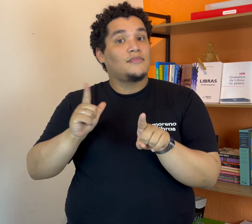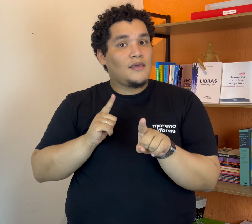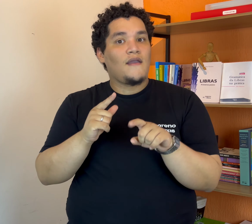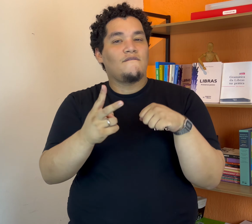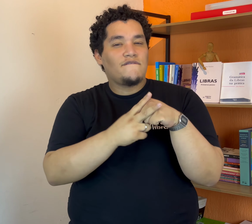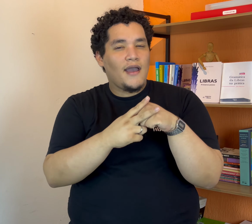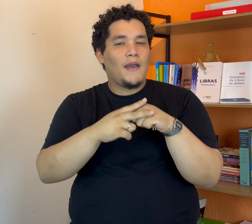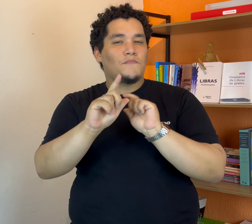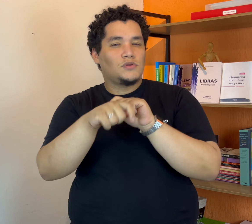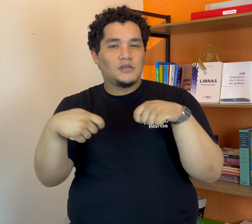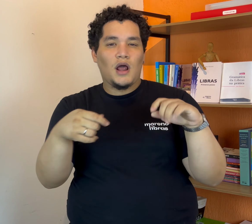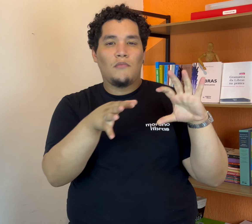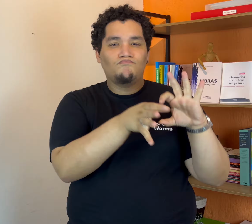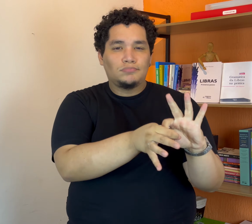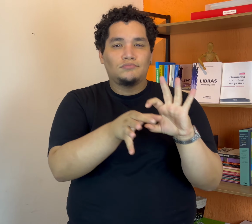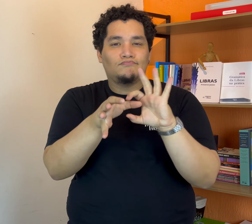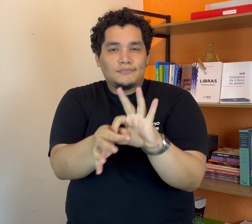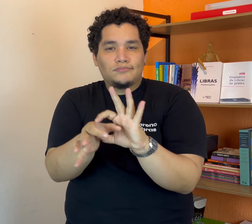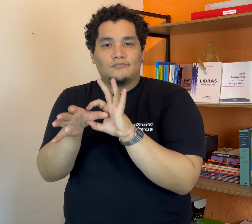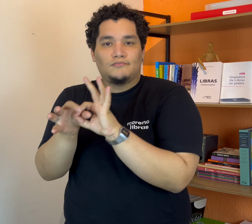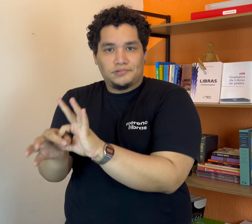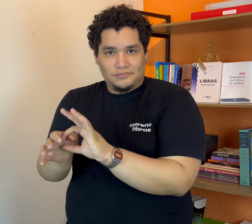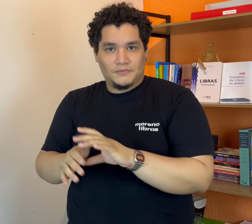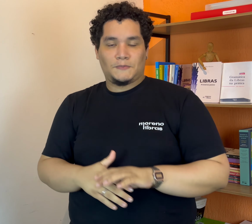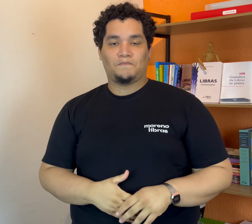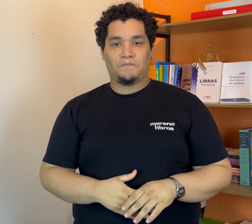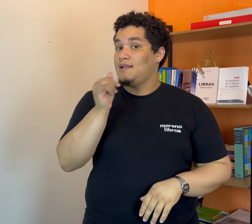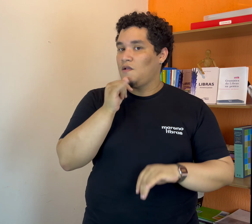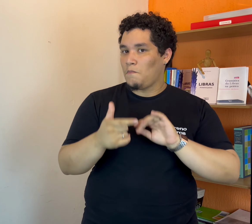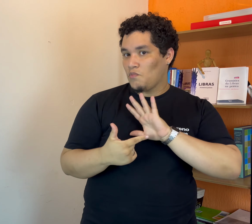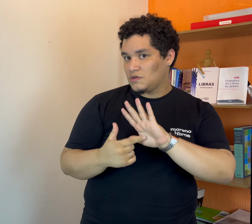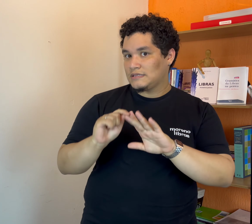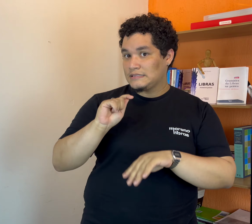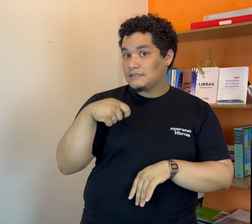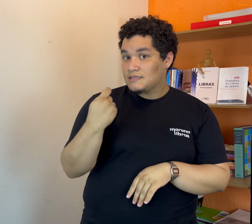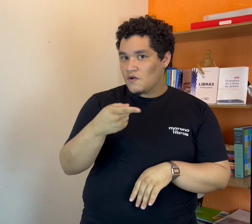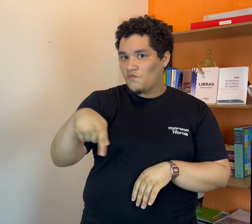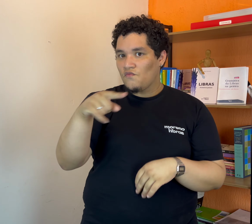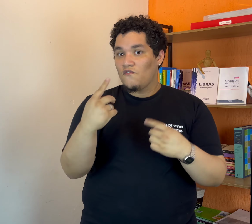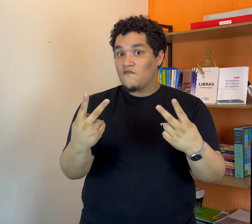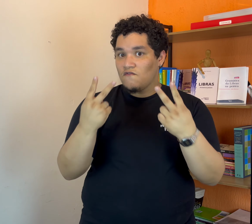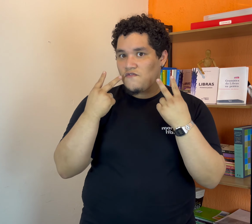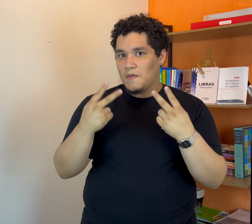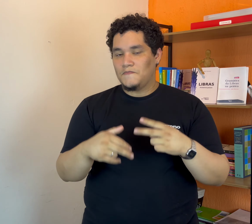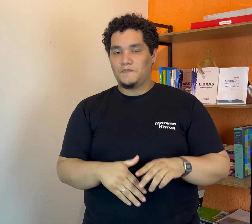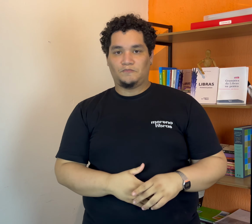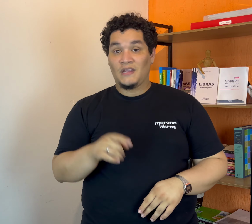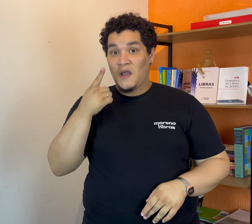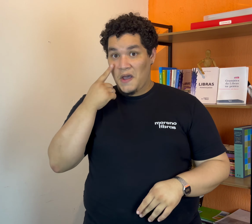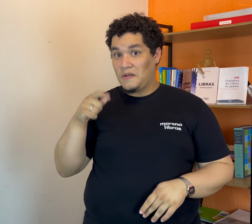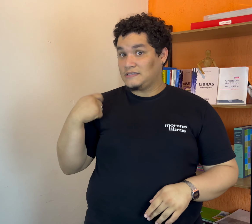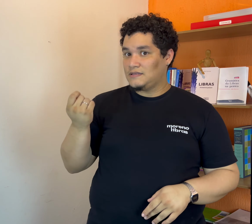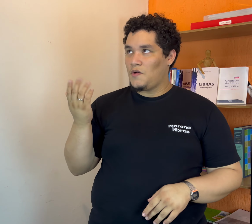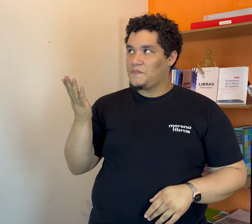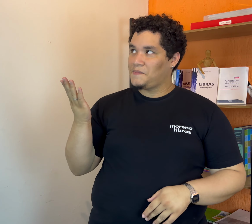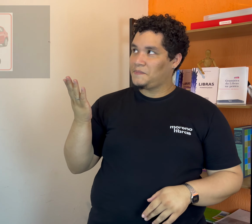partir da forma como o meio de transporte se locomove, além de possuírem verbos específicos que têm relação direta com esse meio de